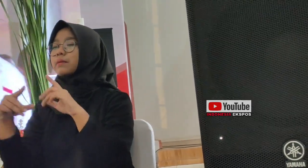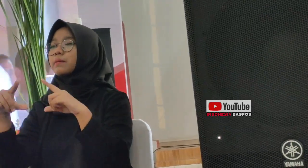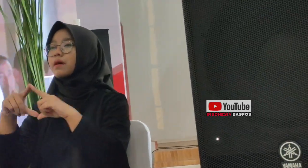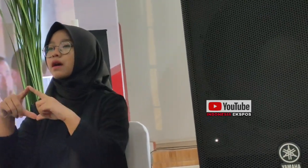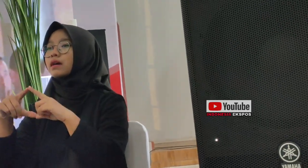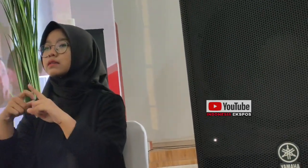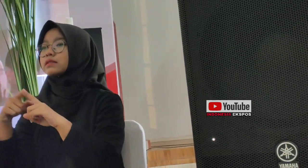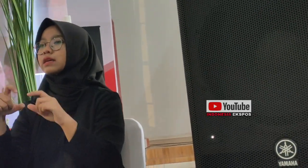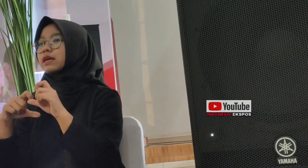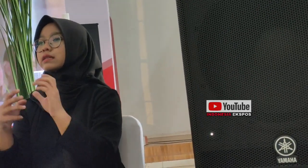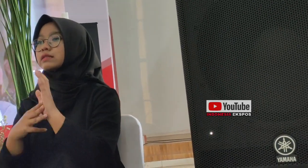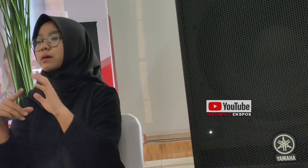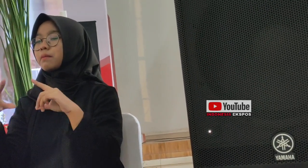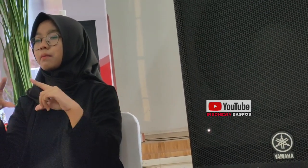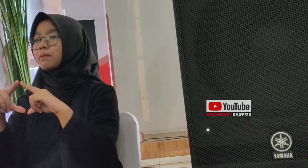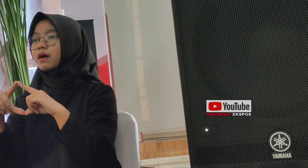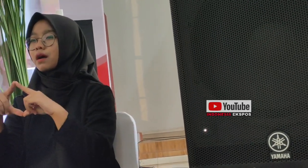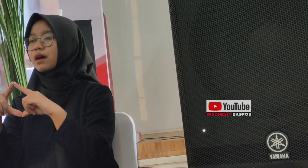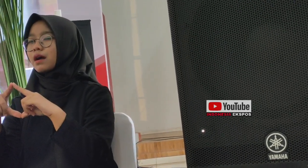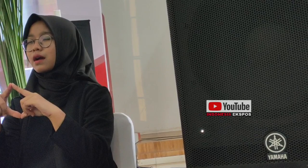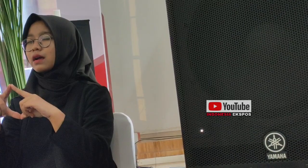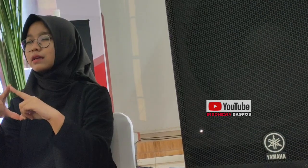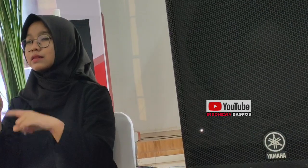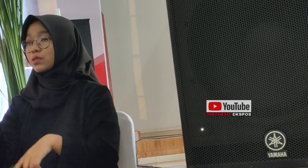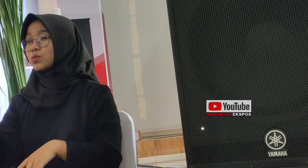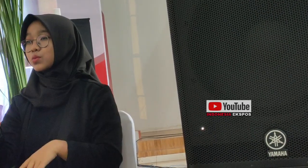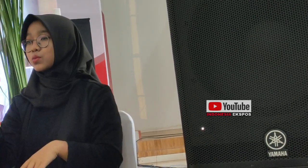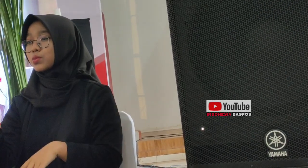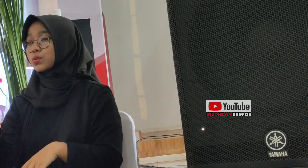SMA Tangin, Pak. SMA 1 okay. Tangin. SMA 1.